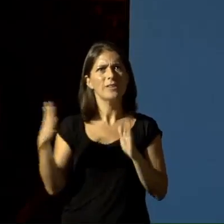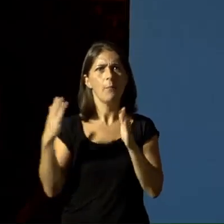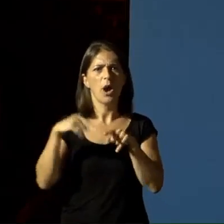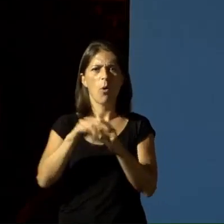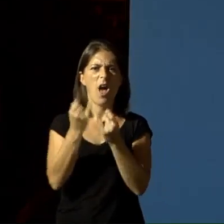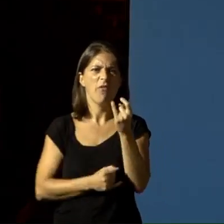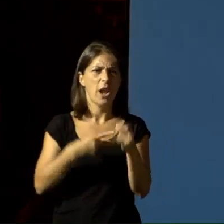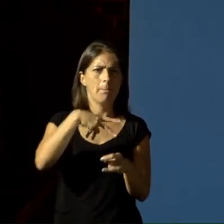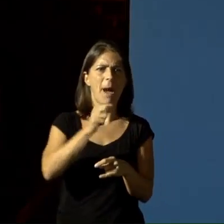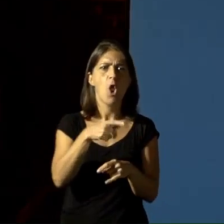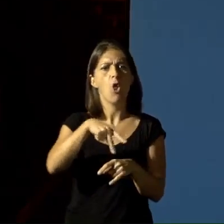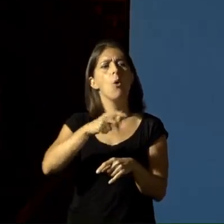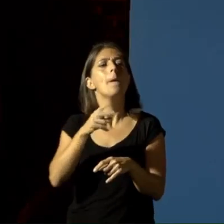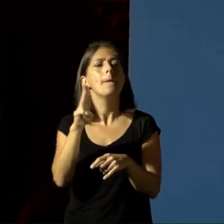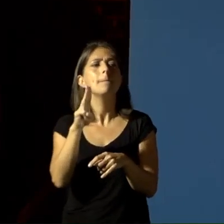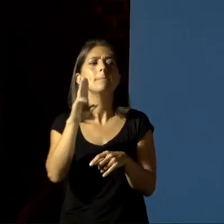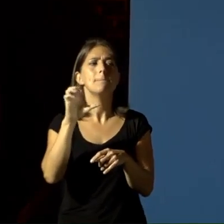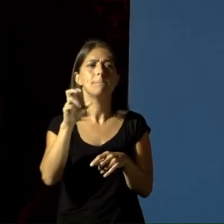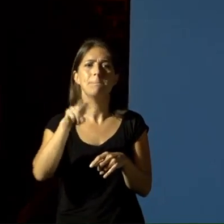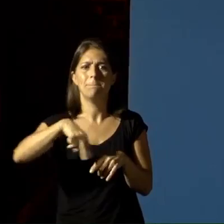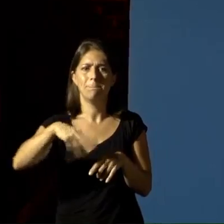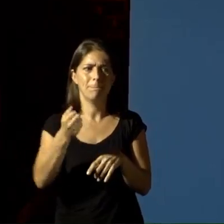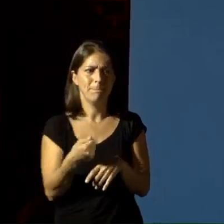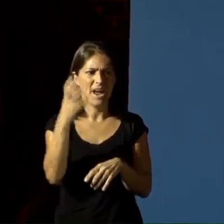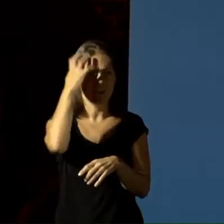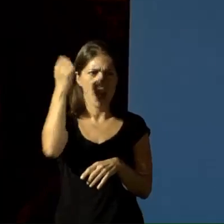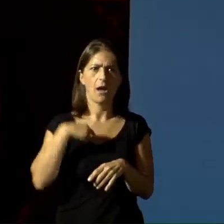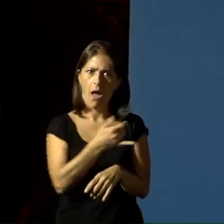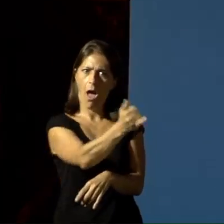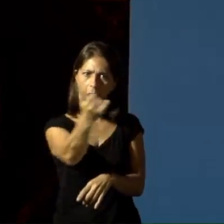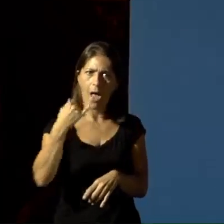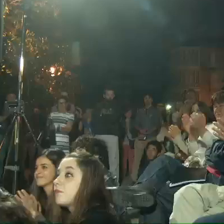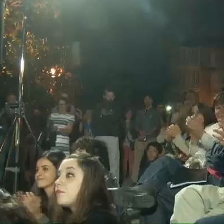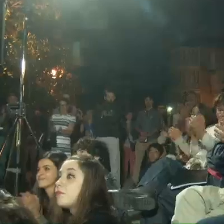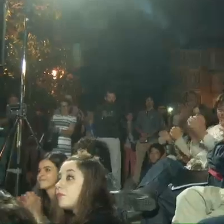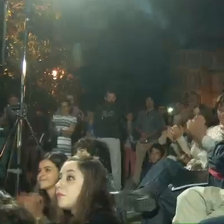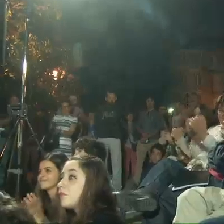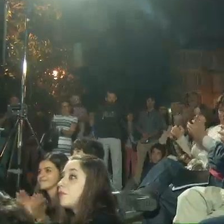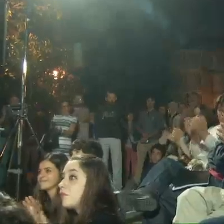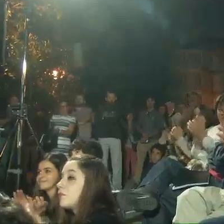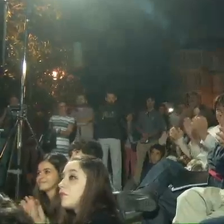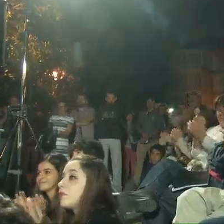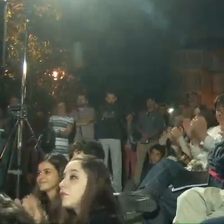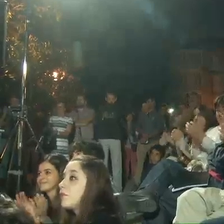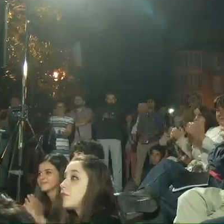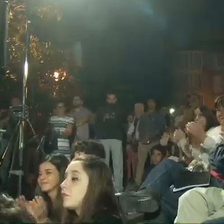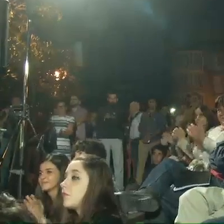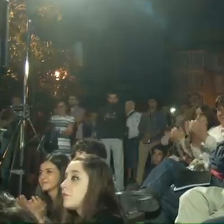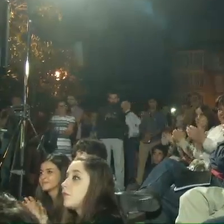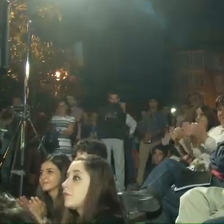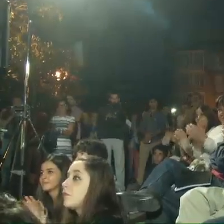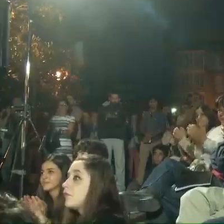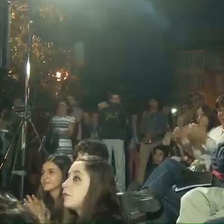Manolo Peña Rei, que ainda está aquí, afortunadamente, fundador do Partido Comunista de Galicia. É o Ourense de Pepe Rodríguez